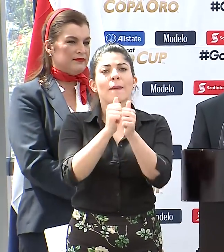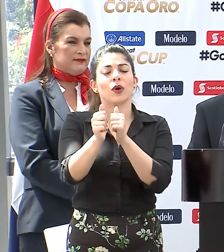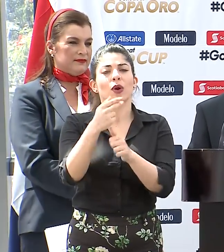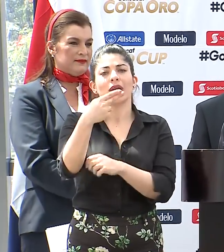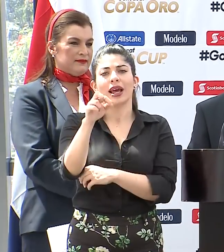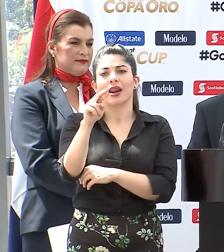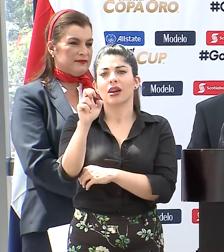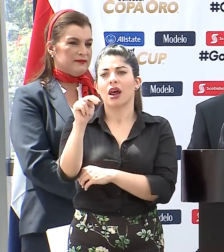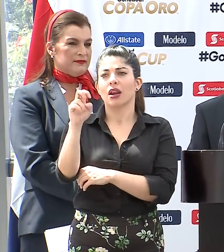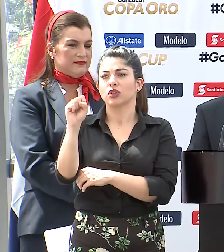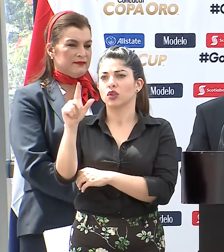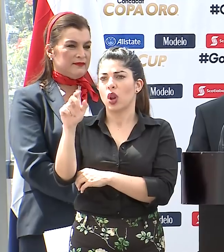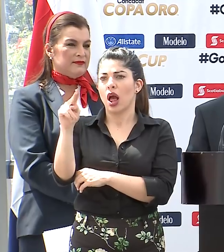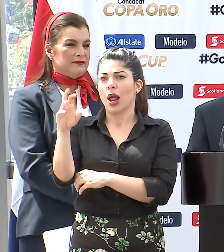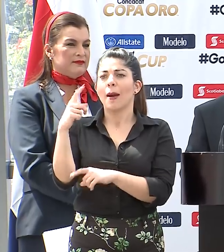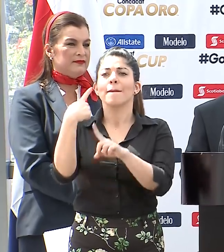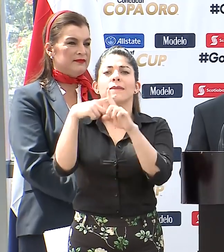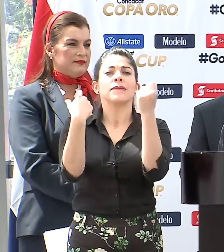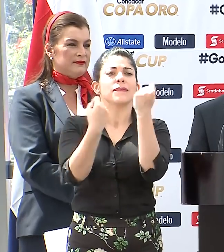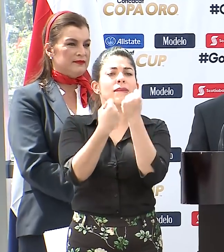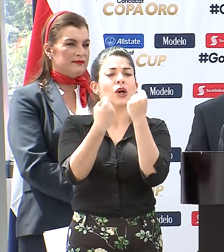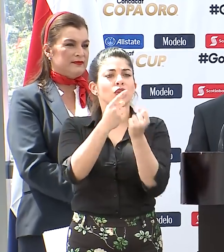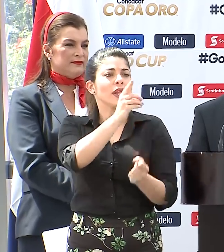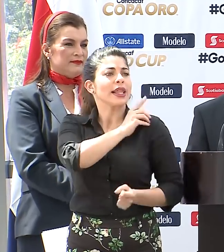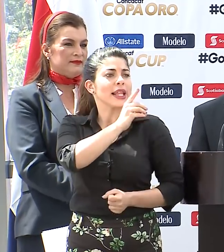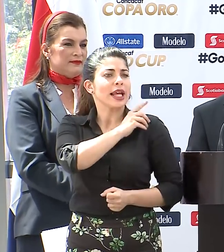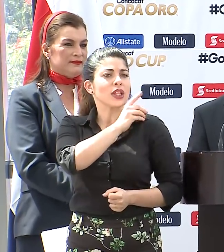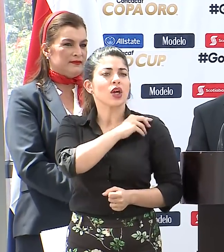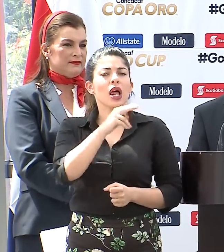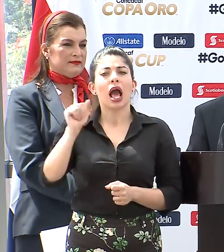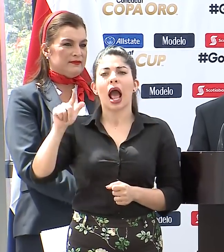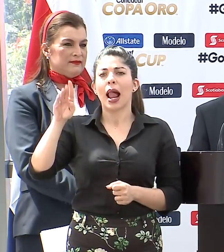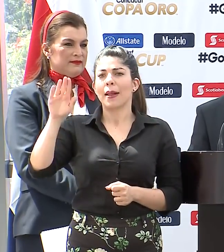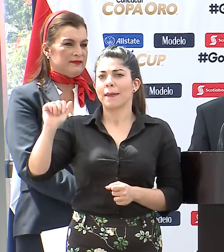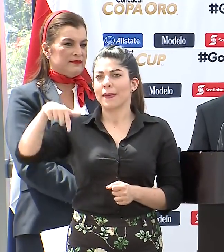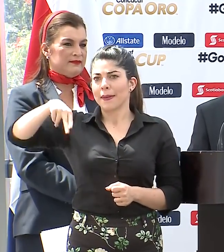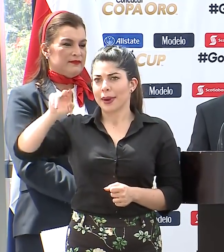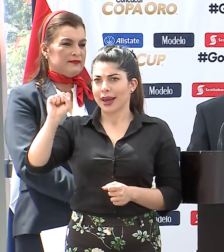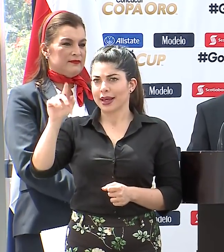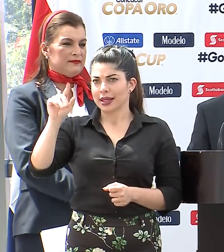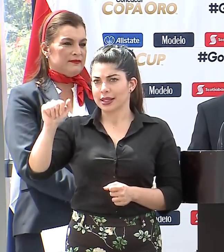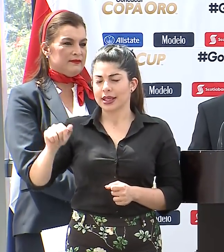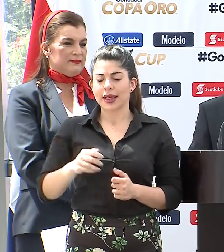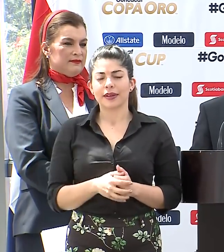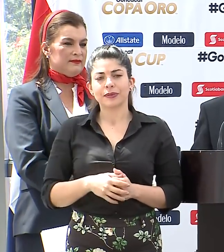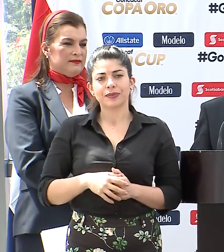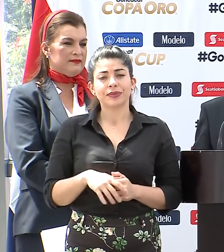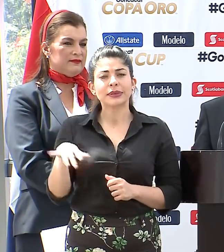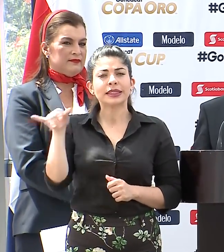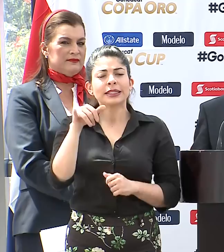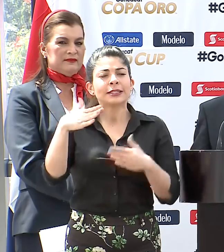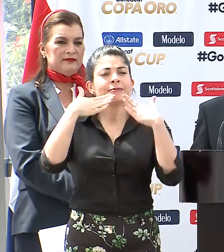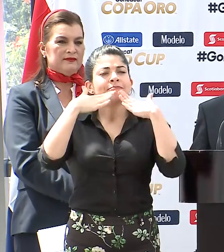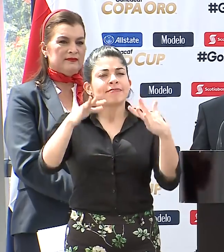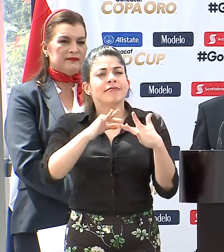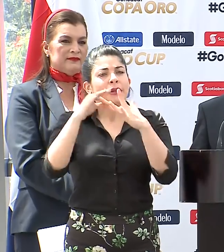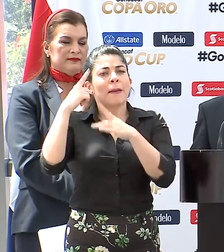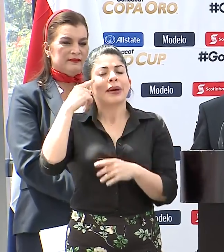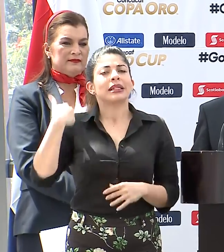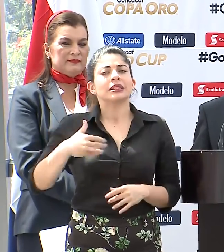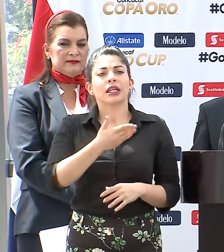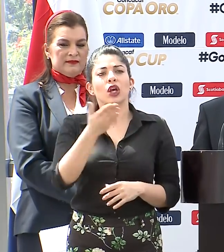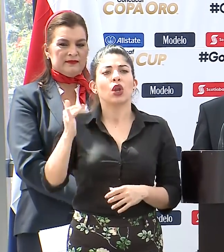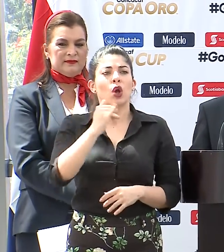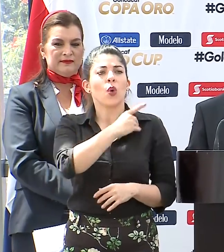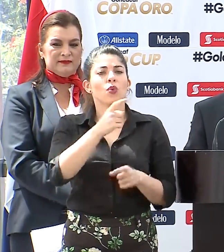Hernán Solano, y el apoyo de nuestra directora, doña Alba Quesada. Y un agradecimiento especial a los señores de la